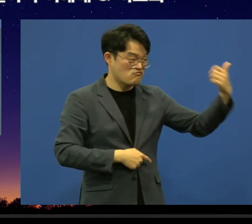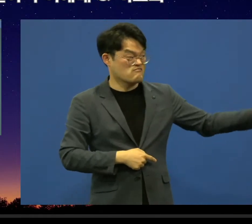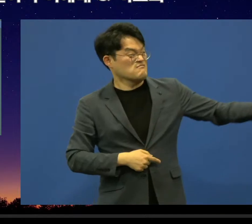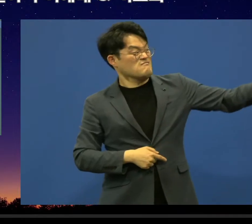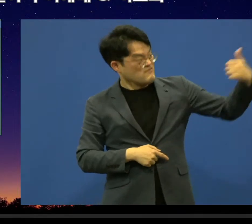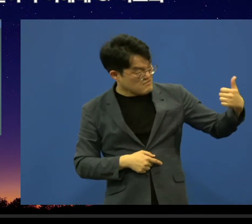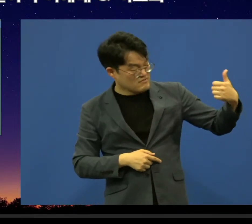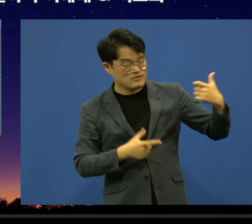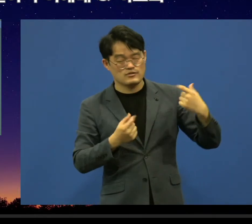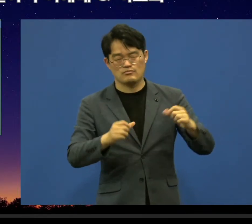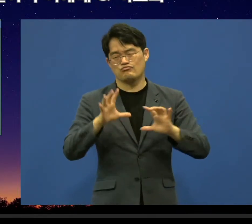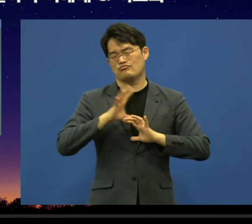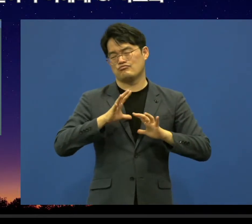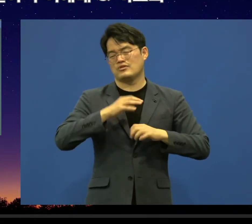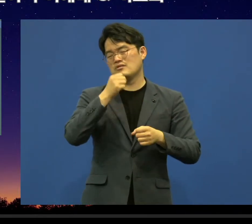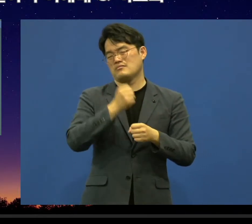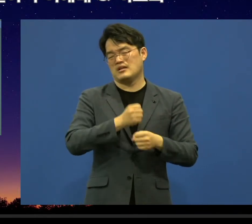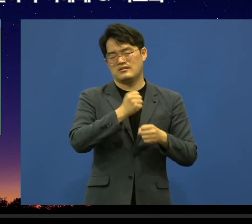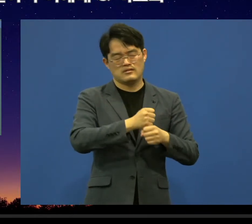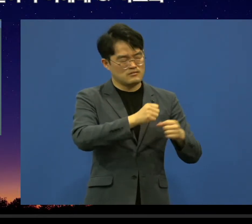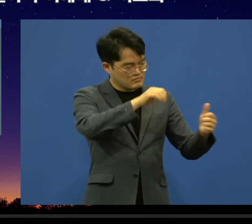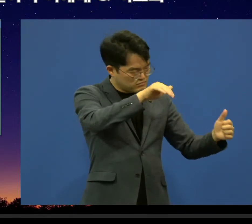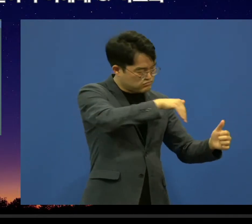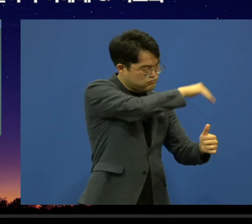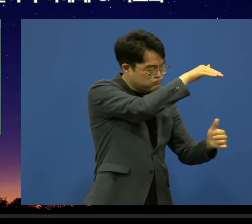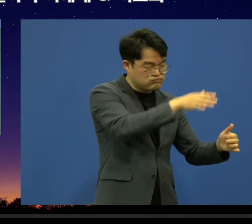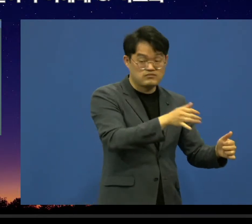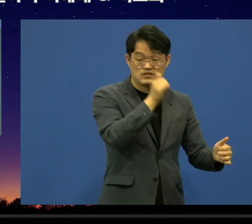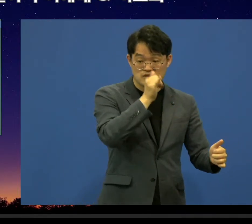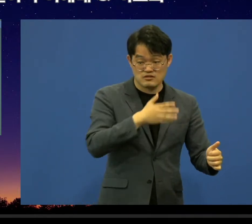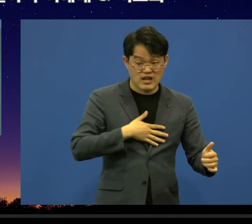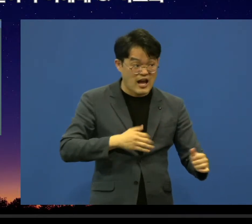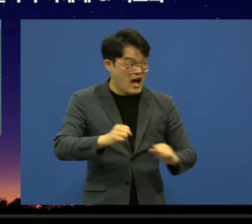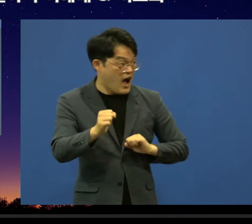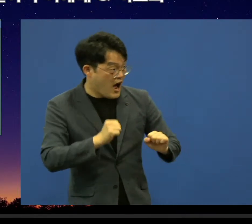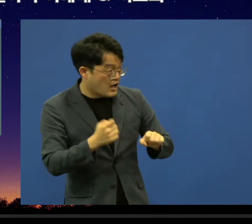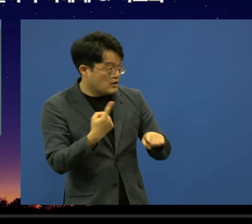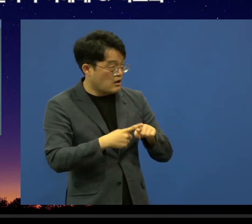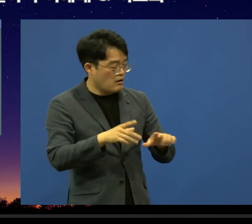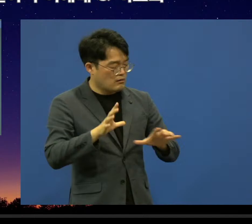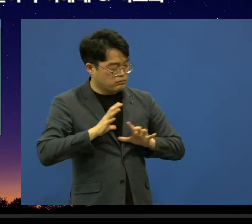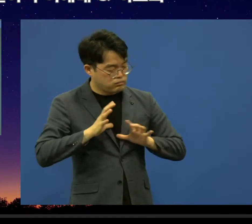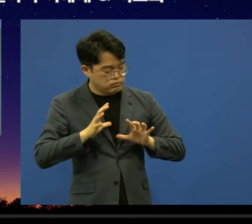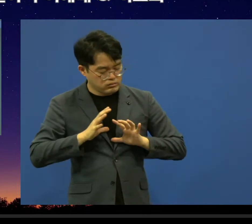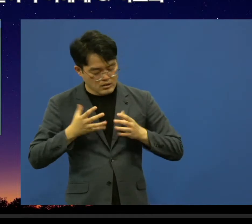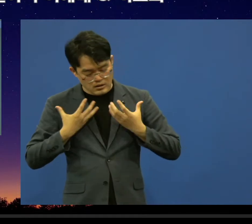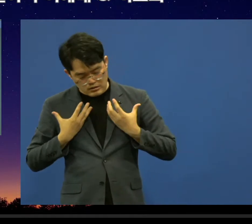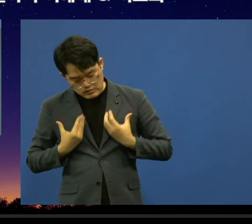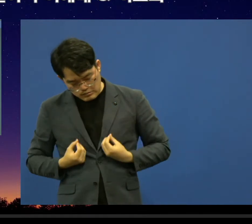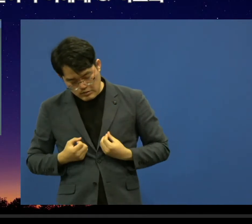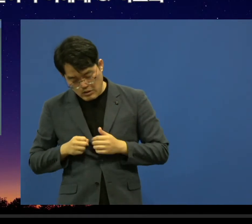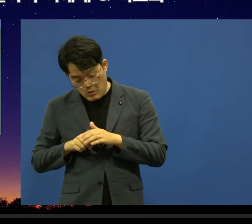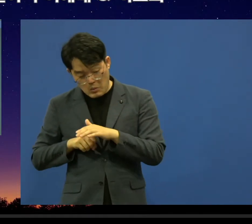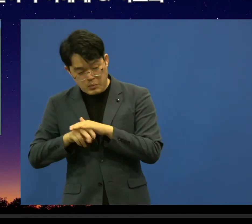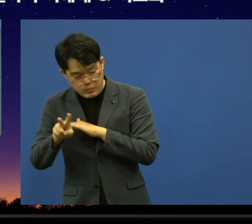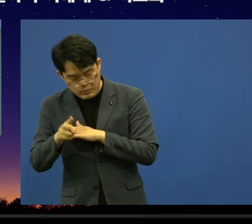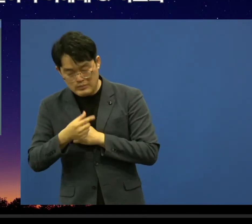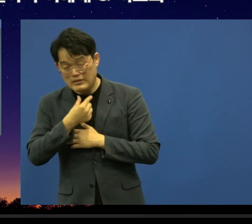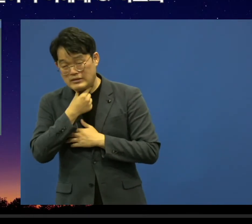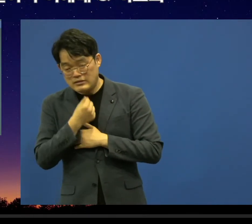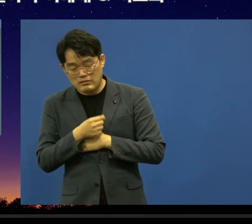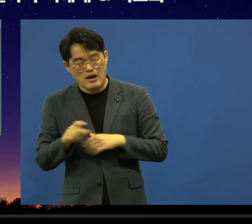나의 모든 이 영적 움직임을 마비시킬 만한, 나에게 큰 두려움을 줘서 움츠리게 할 만한